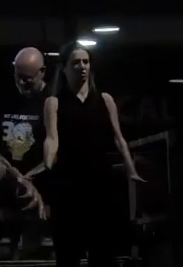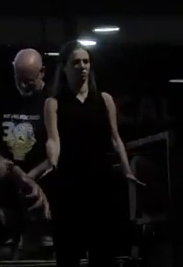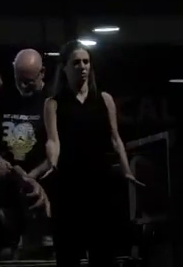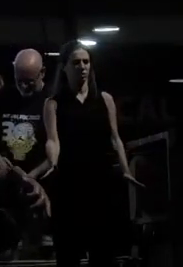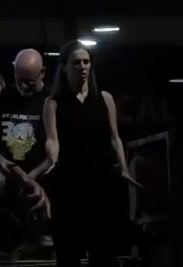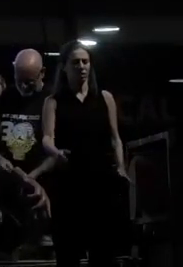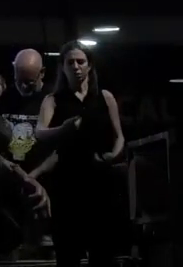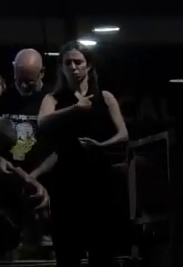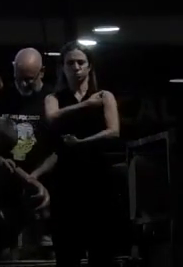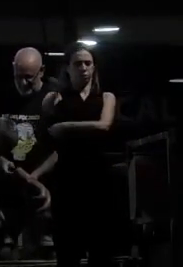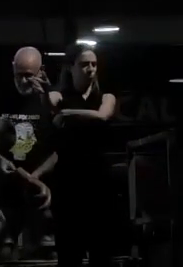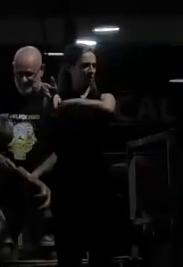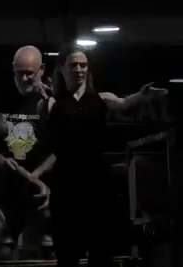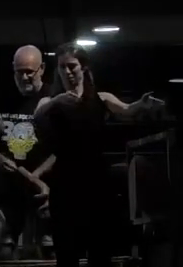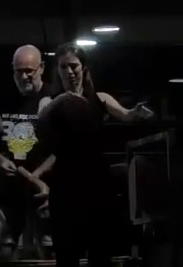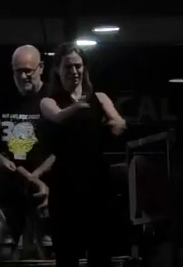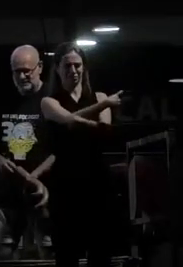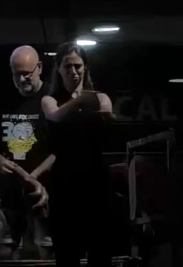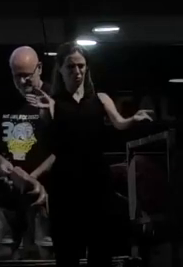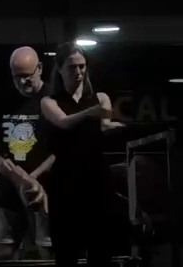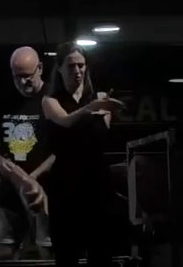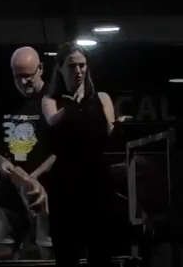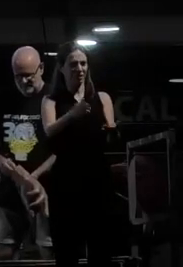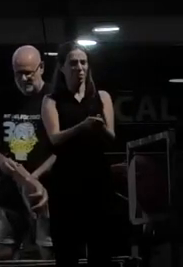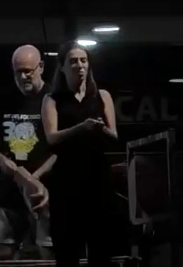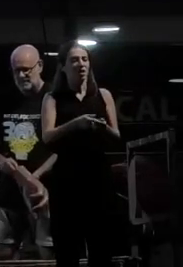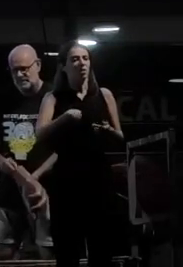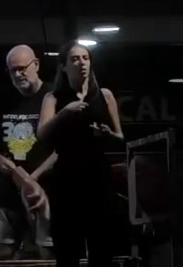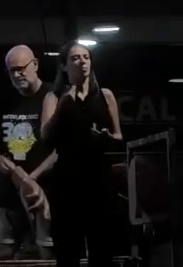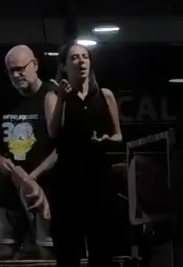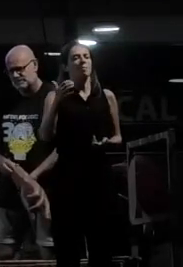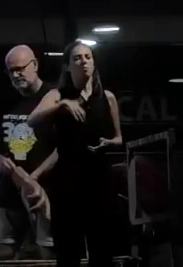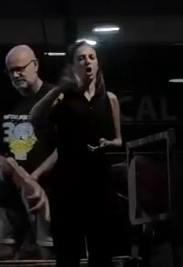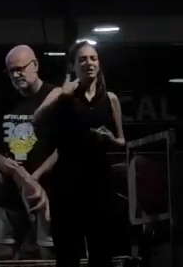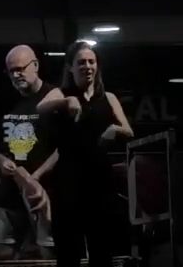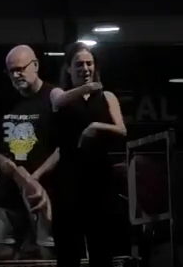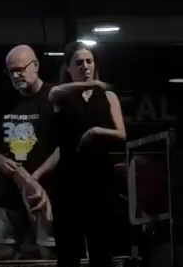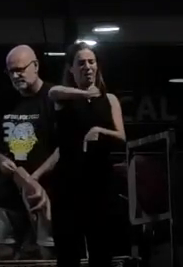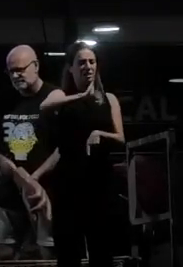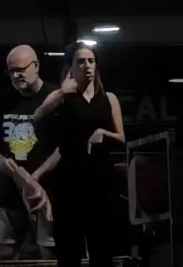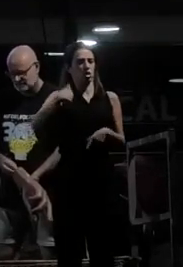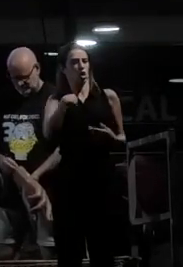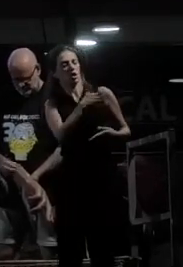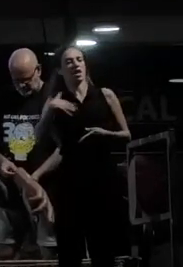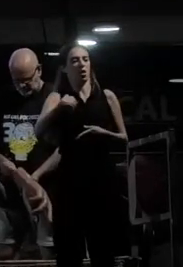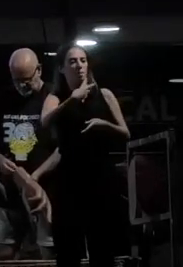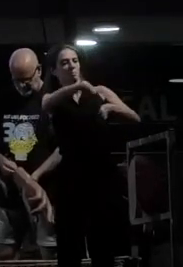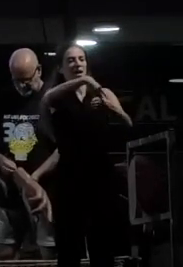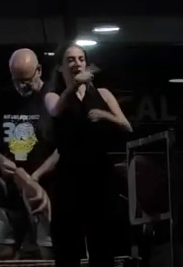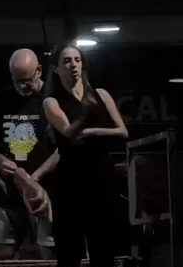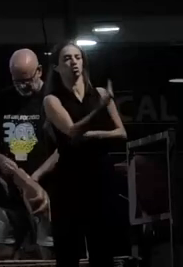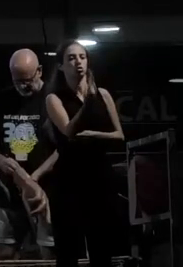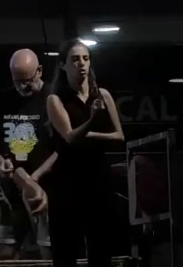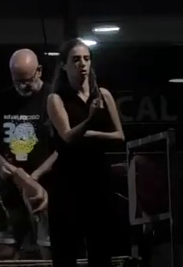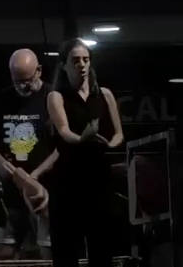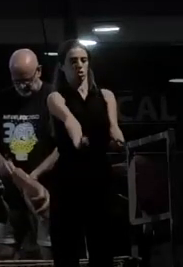qui parlava? Sortiu d'aquí al davant, nanos i altres gegants, que només feu nos al mig de la plaça quan surto a vejar jo.